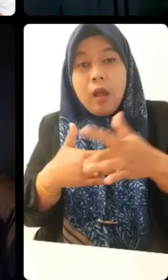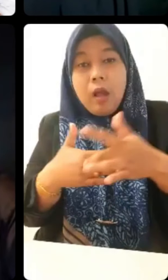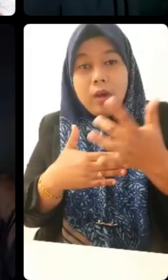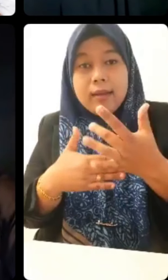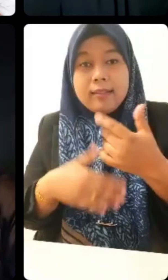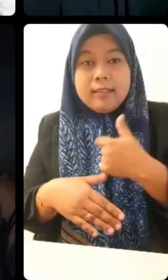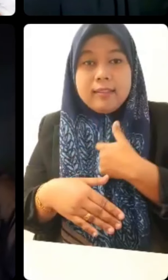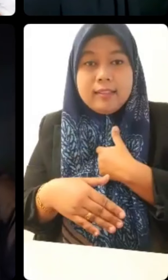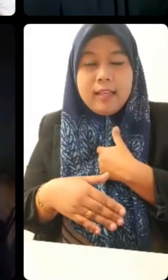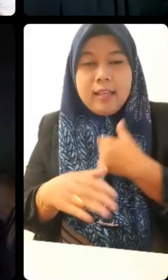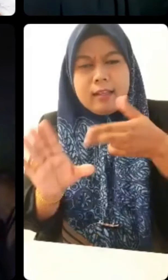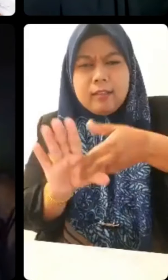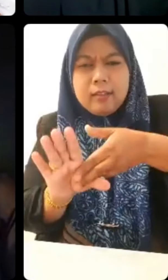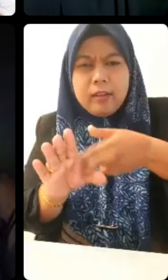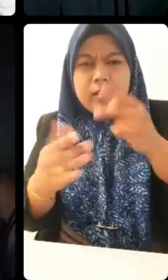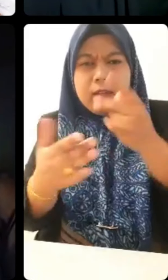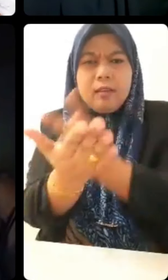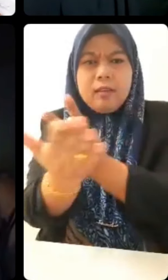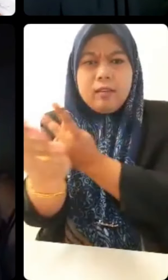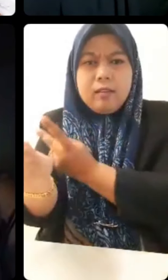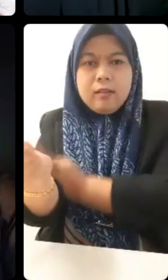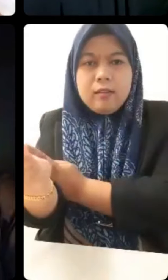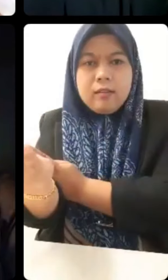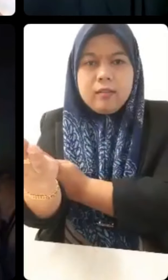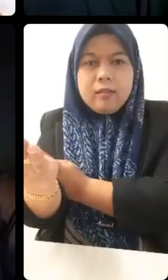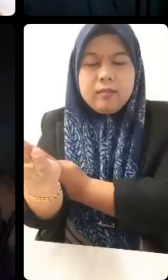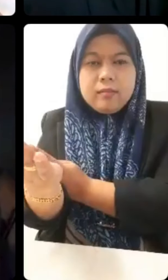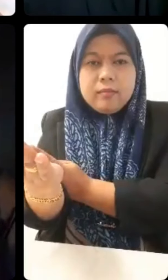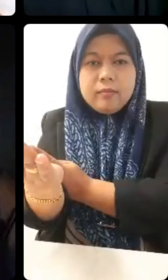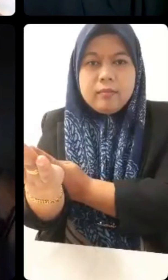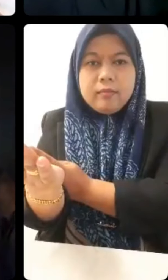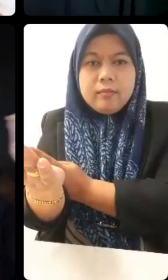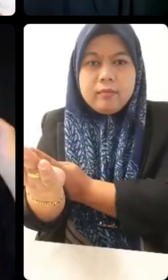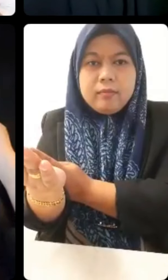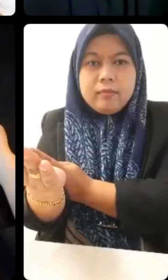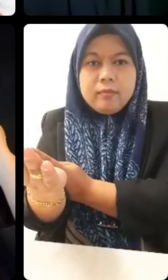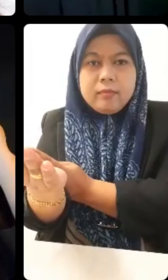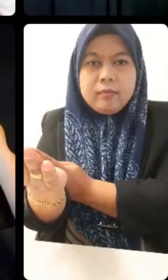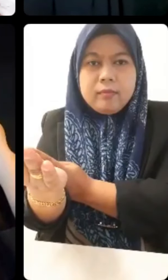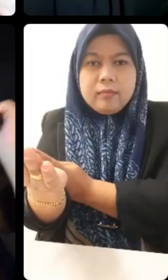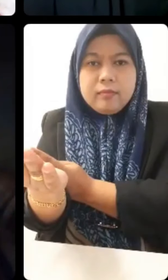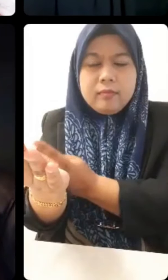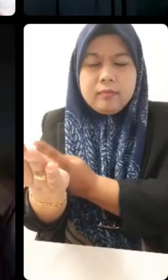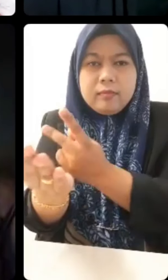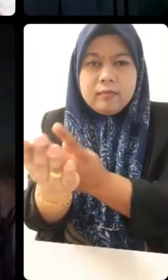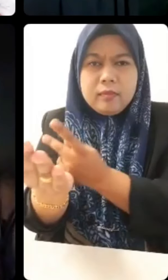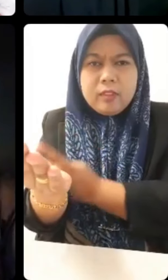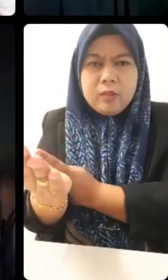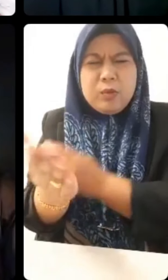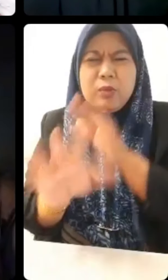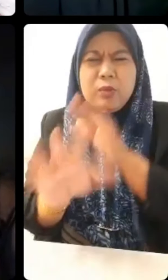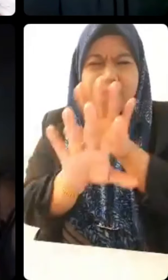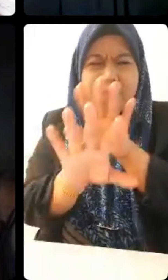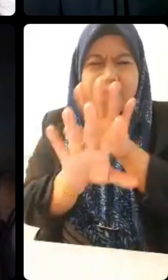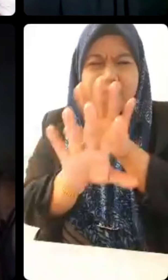kursus MFD, kursus luar kat Saint On pun saya masuk, mana-mana semualah, banyaklah yang saya masuk. Tapi hanya